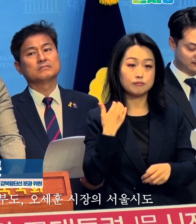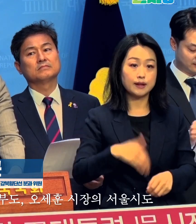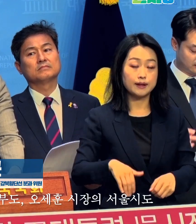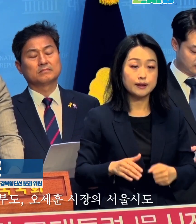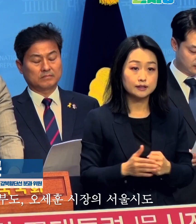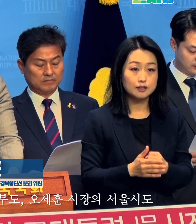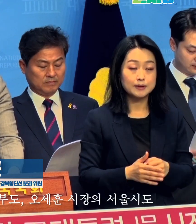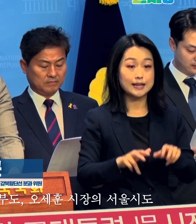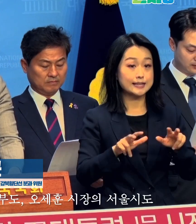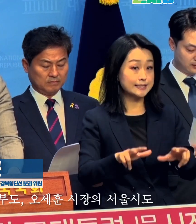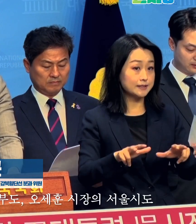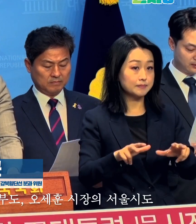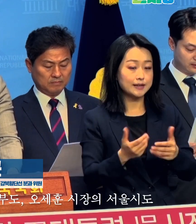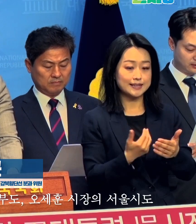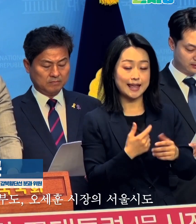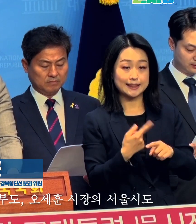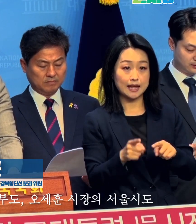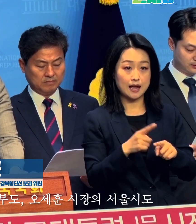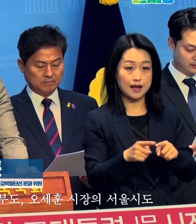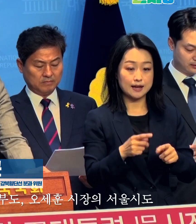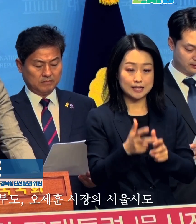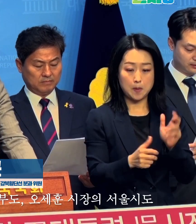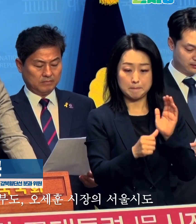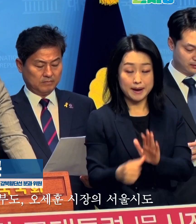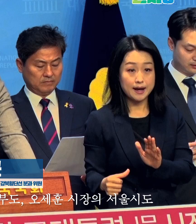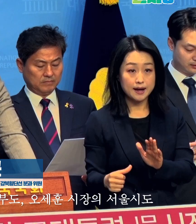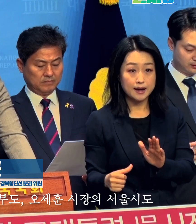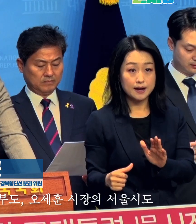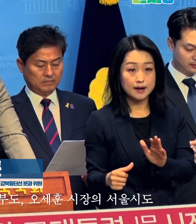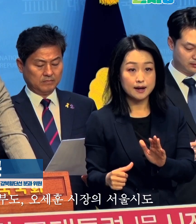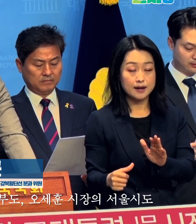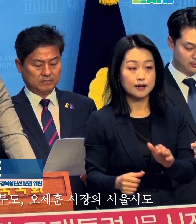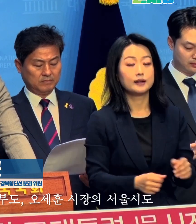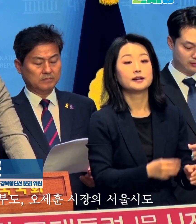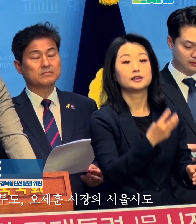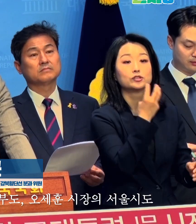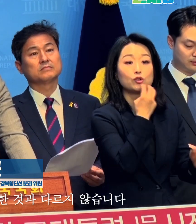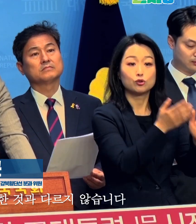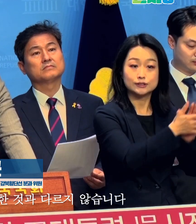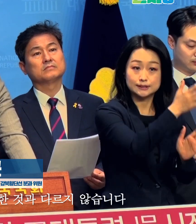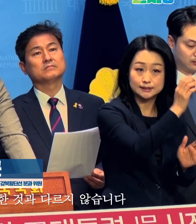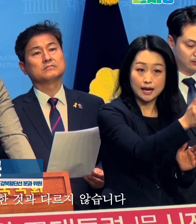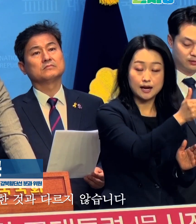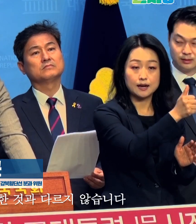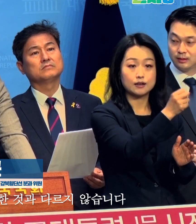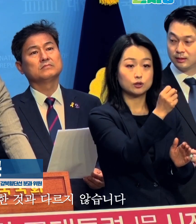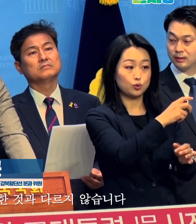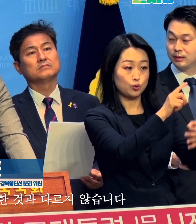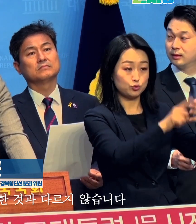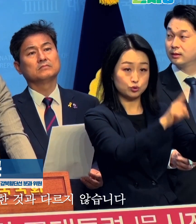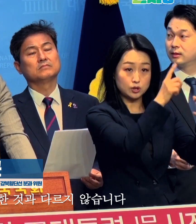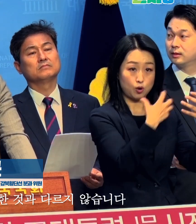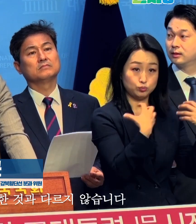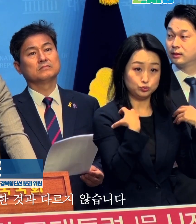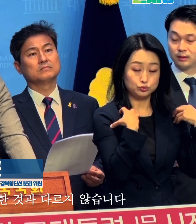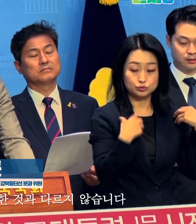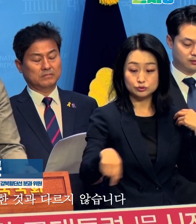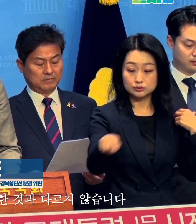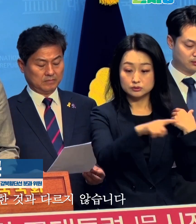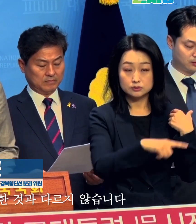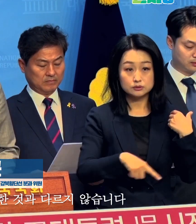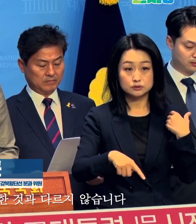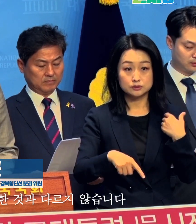결과는 윤석열 정부의 기재부도, 오세훈 시장의 서울시도 해당 주민들이 오랜